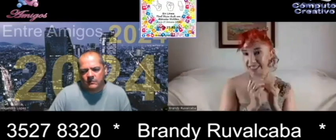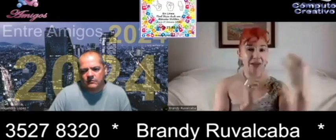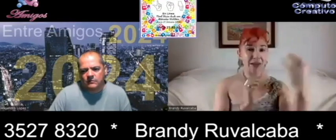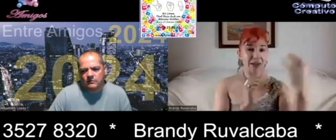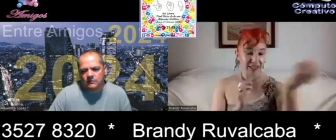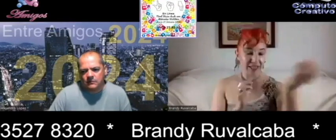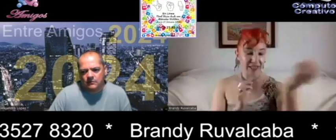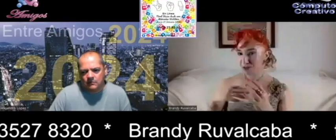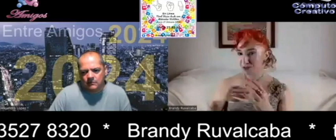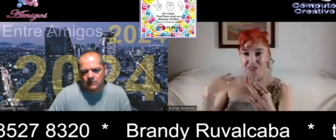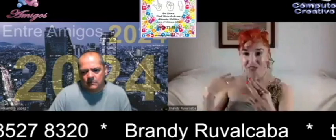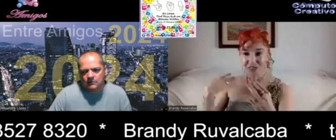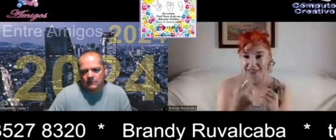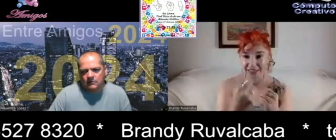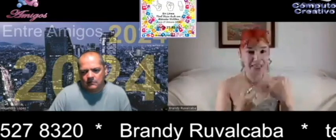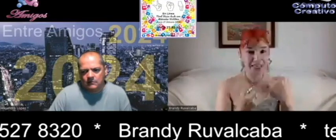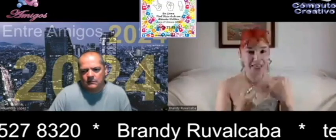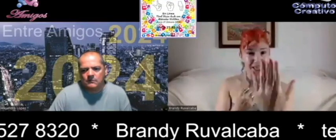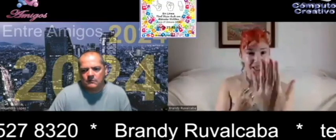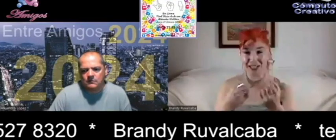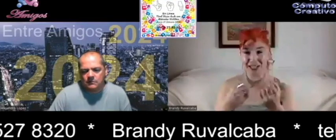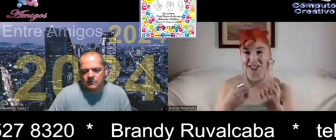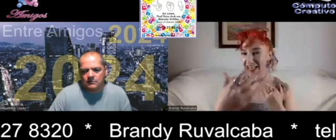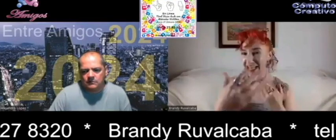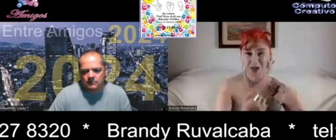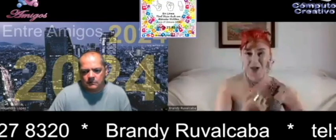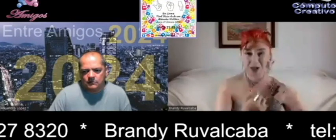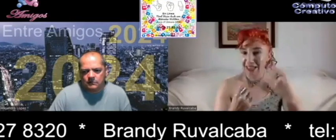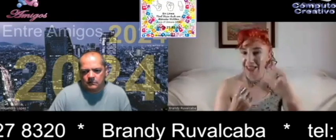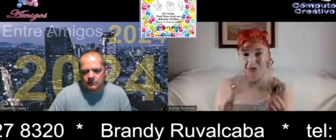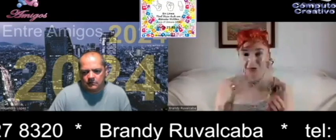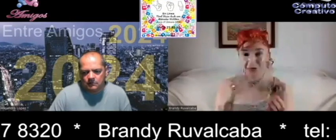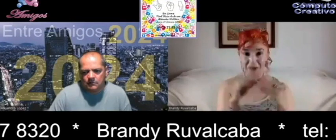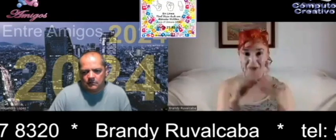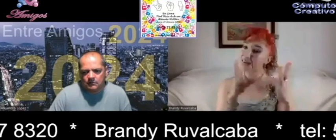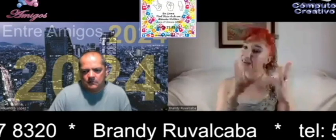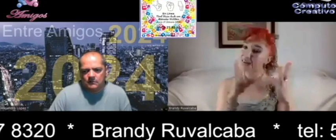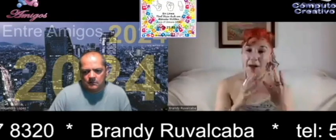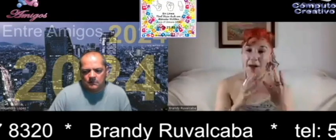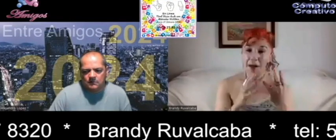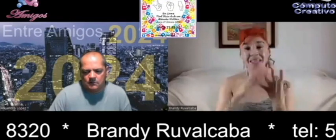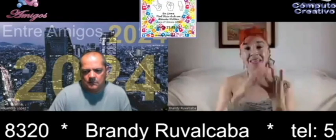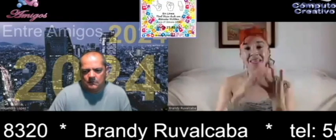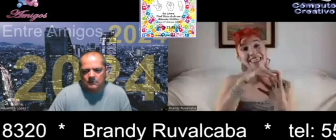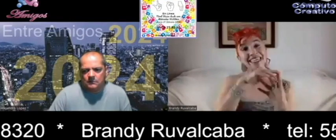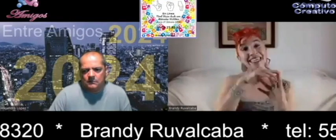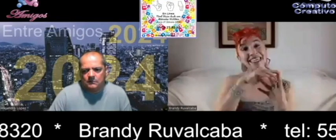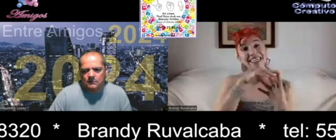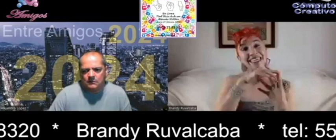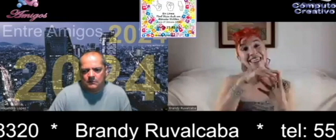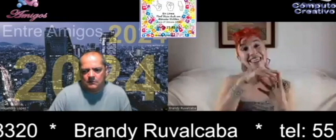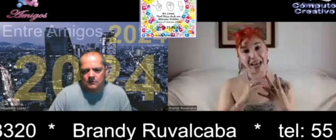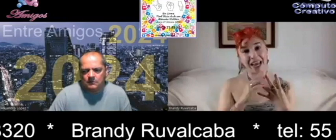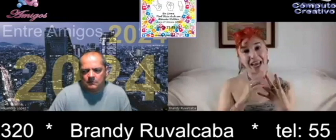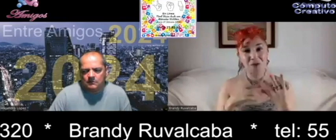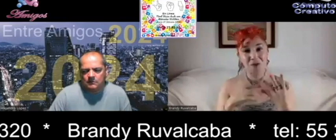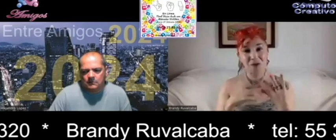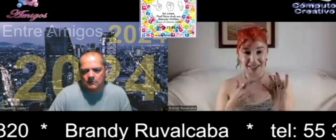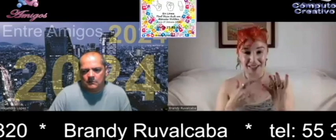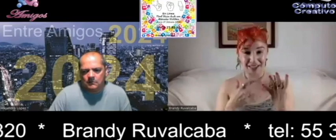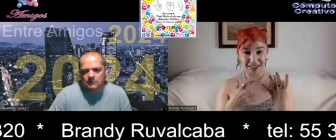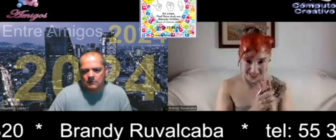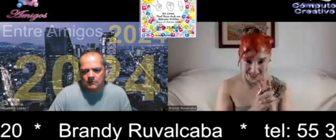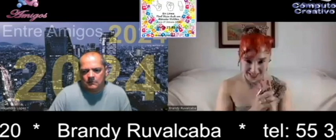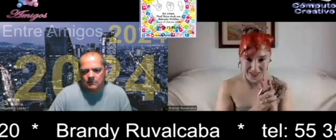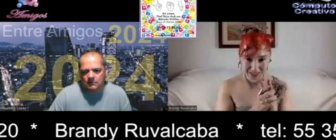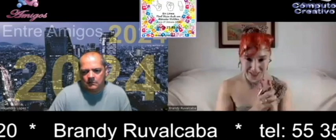China y viene el de Estados Unidos y viene el de México y el de Francia y el de Perú y el de Rusia y se reúnen. ¿Quiénes tienen acceso a la lengua